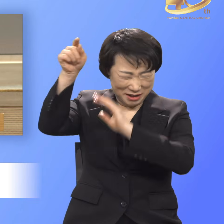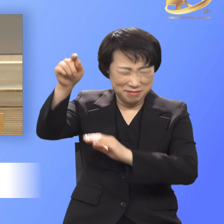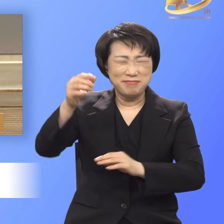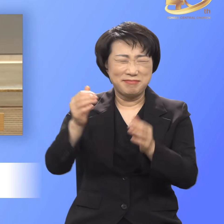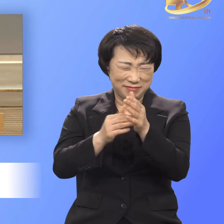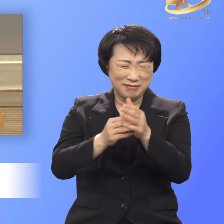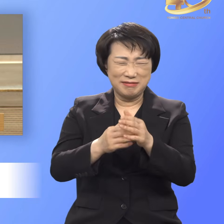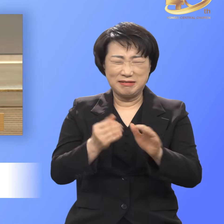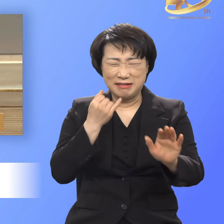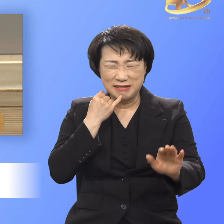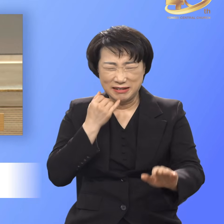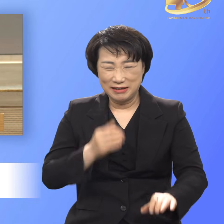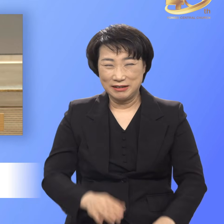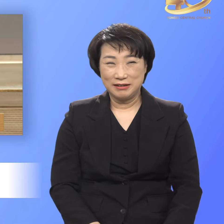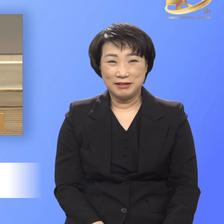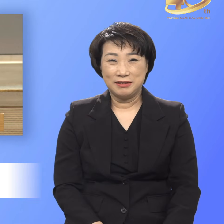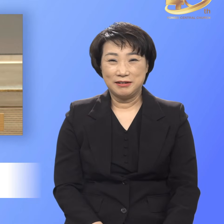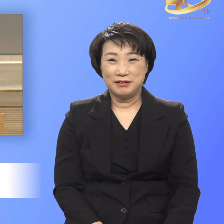뭐.